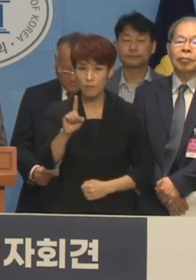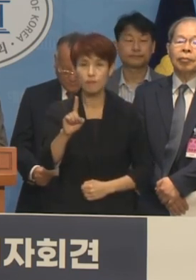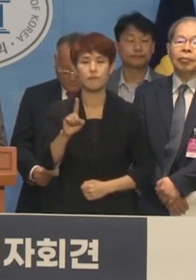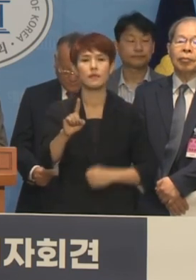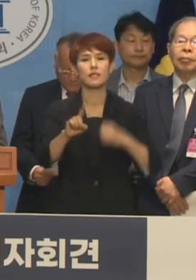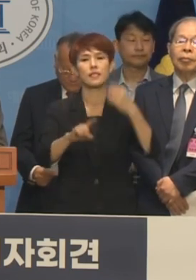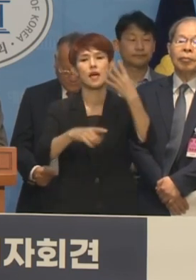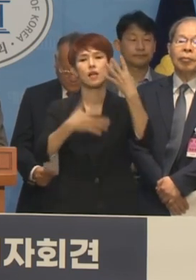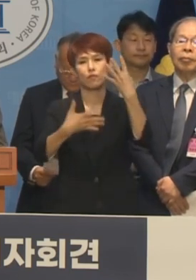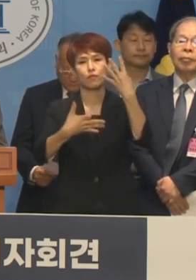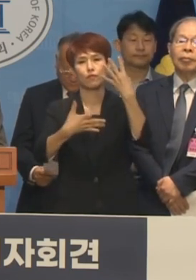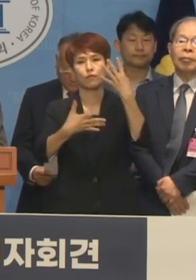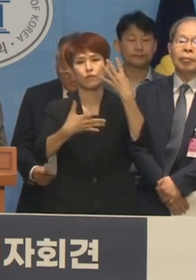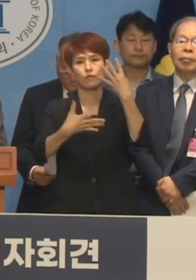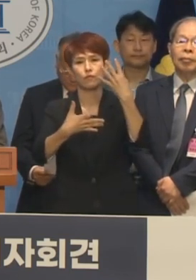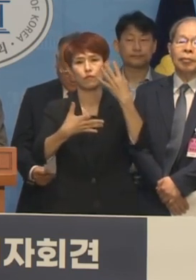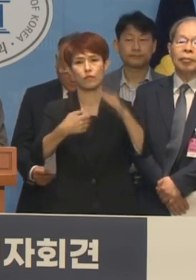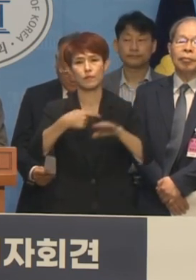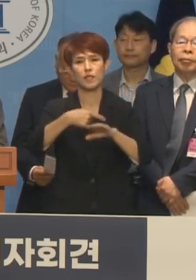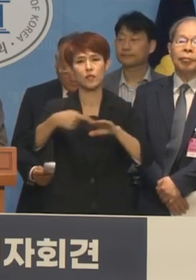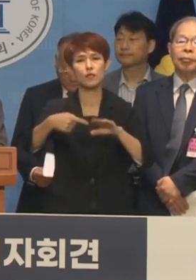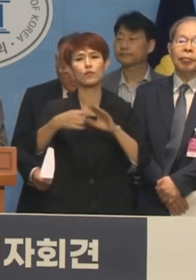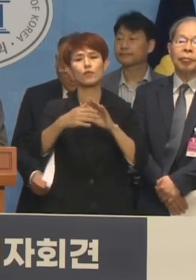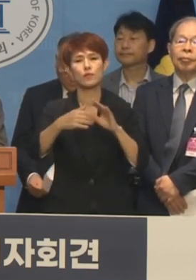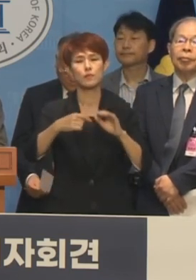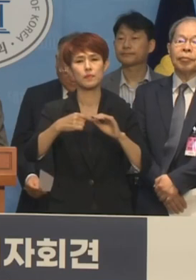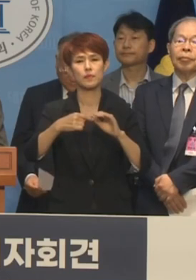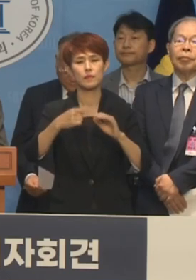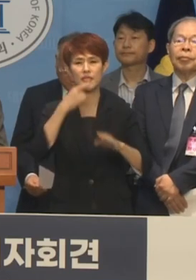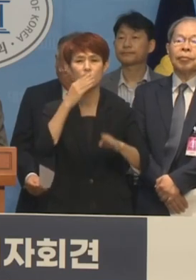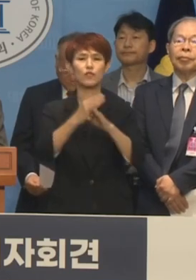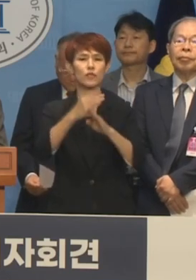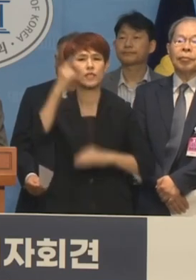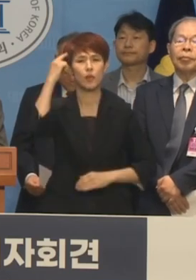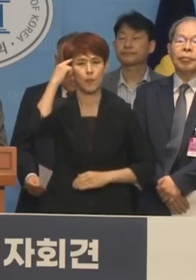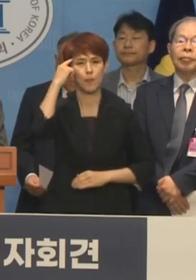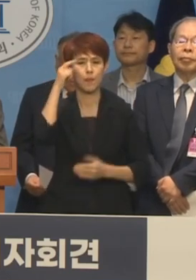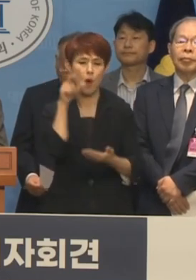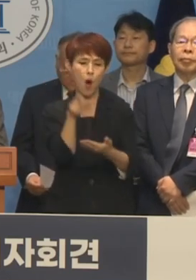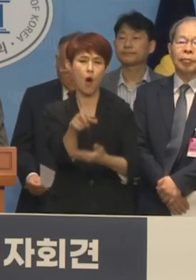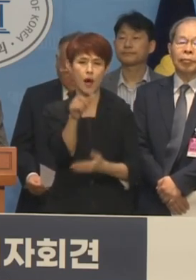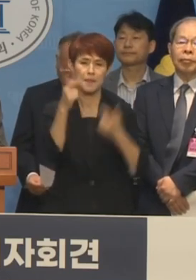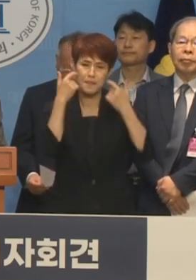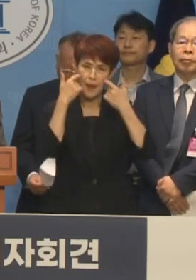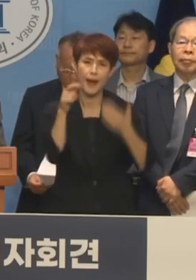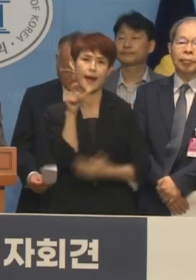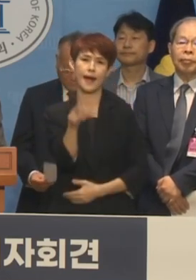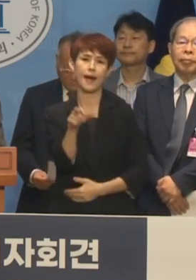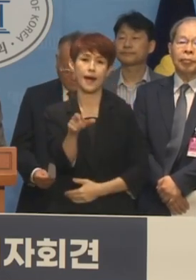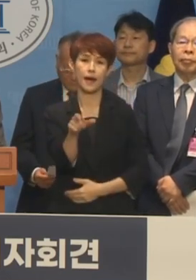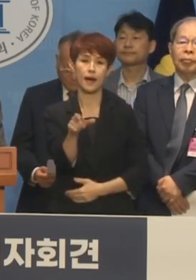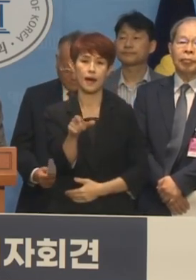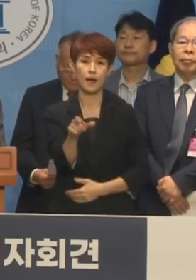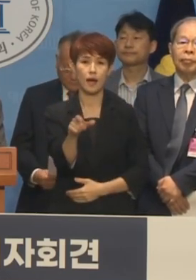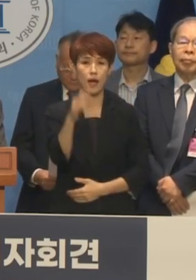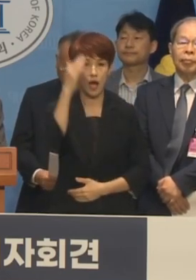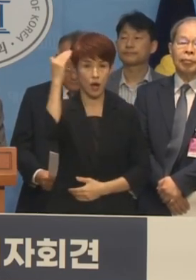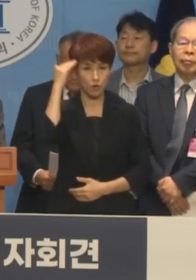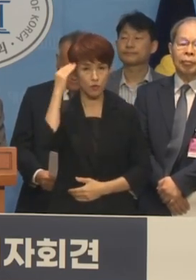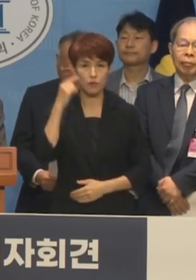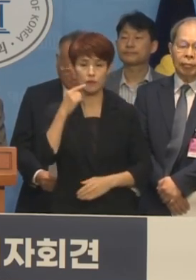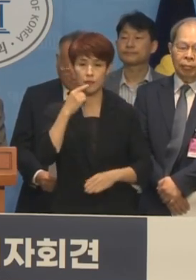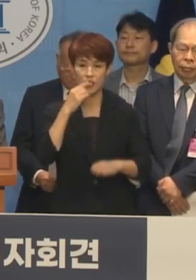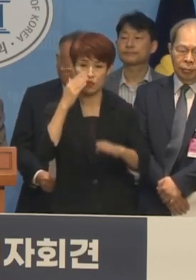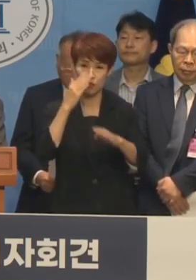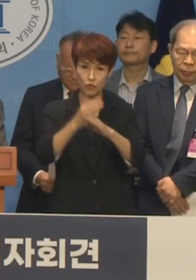4.19 민주 이념에 기초하고 있다라고 하는 점을 명확하게 대한민국 민주공화국